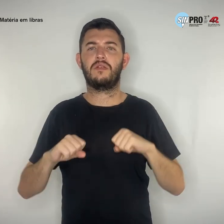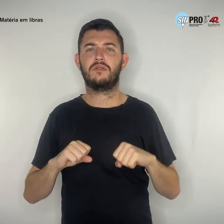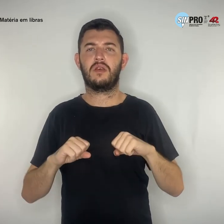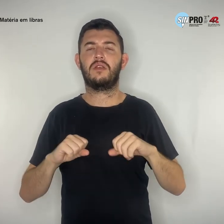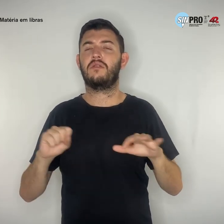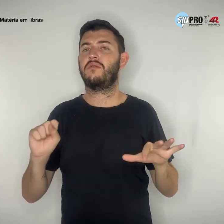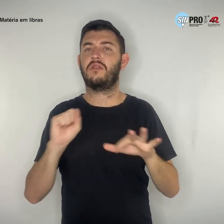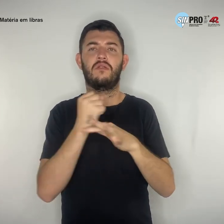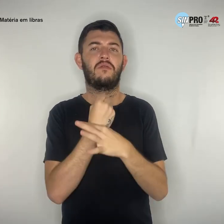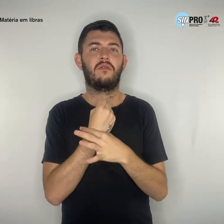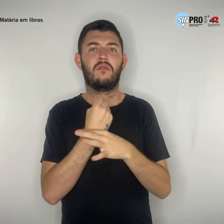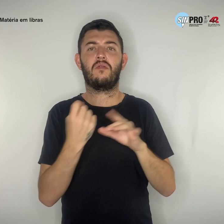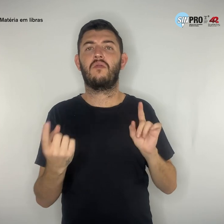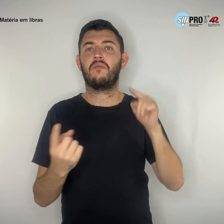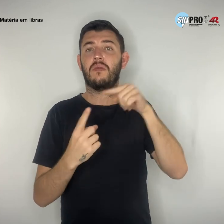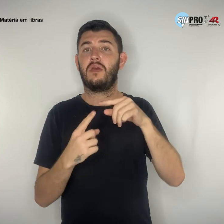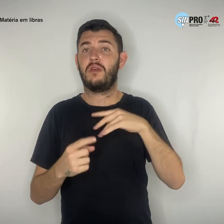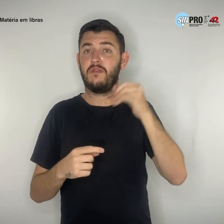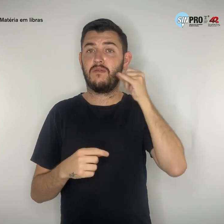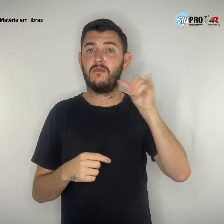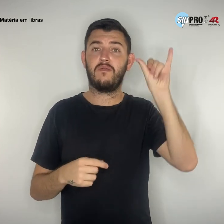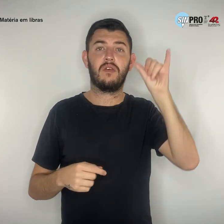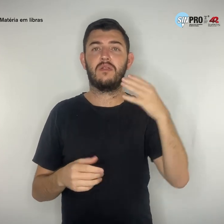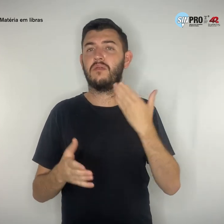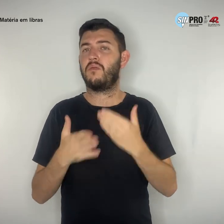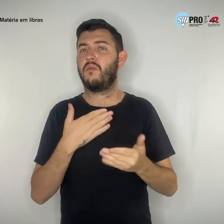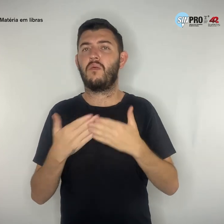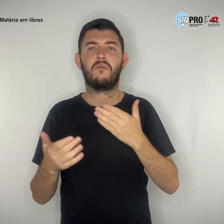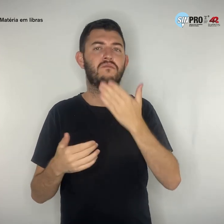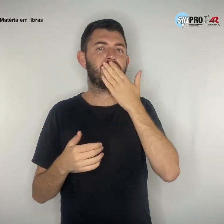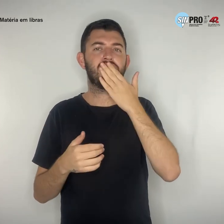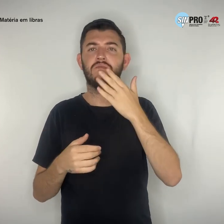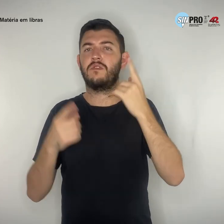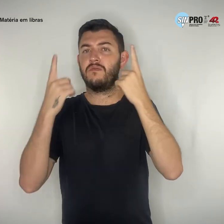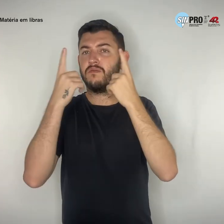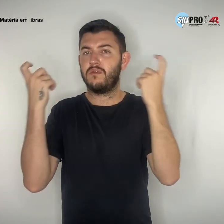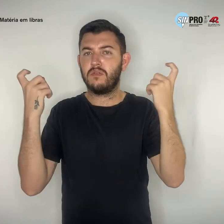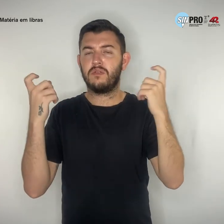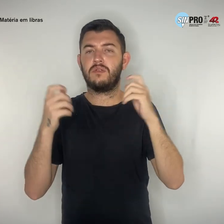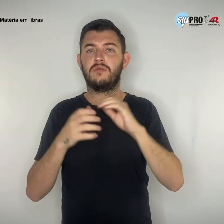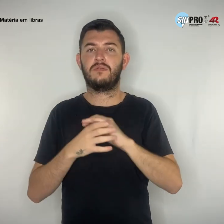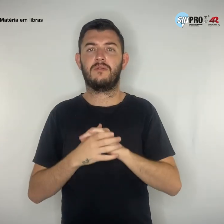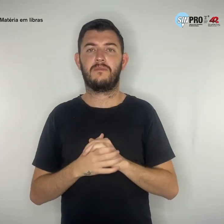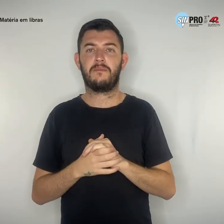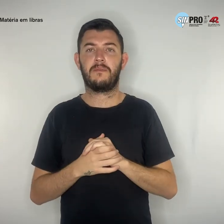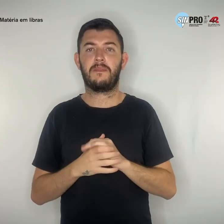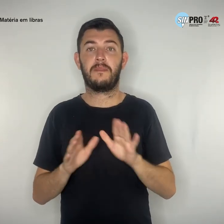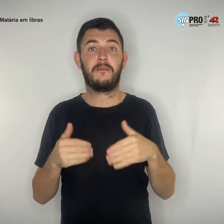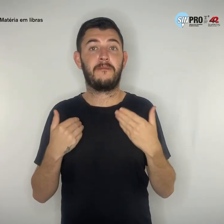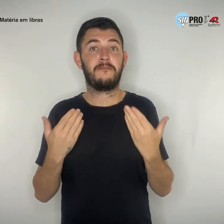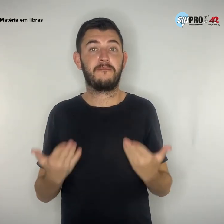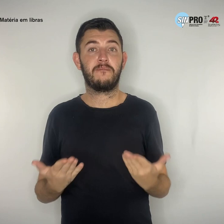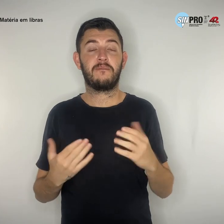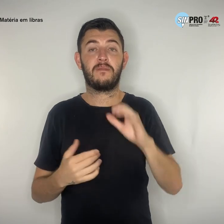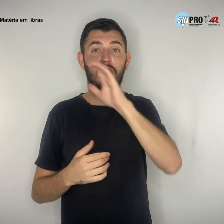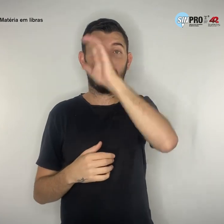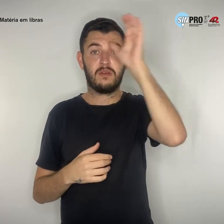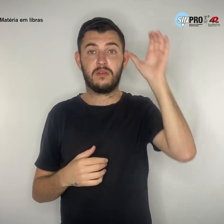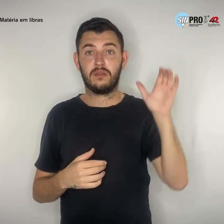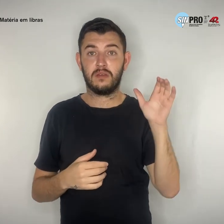segurança para evitar qualquer tipo de violência. Nesse sentido, Camilo disse que é